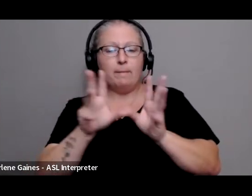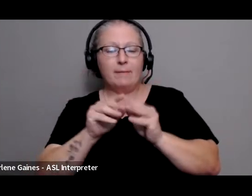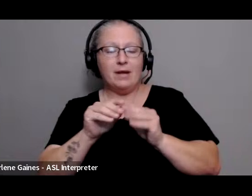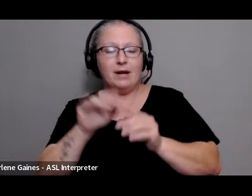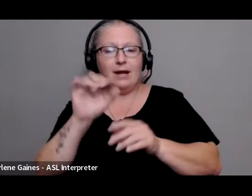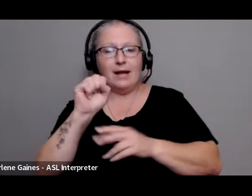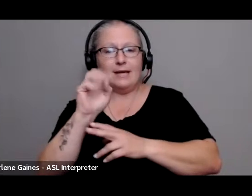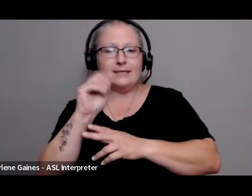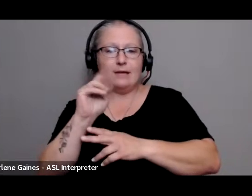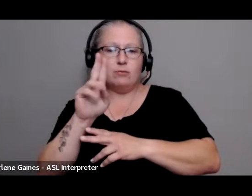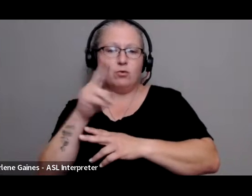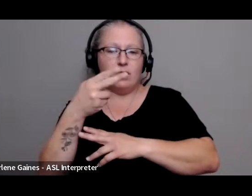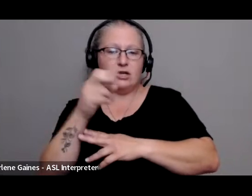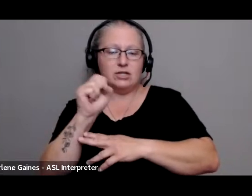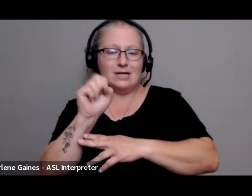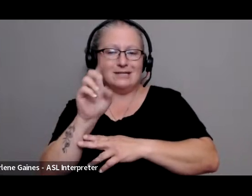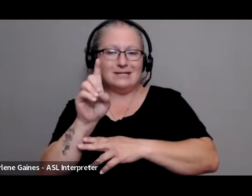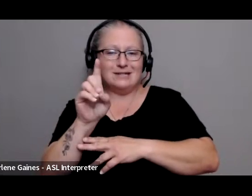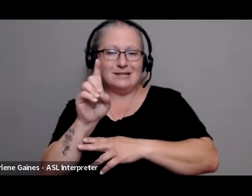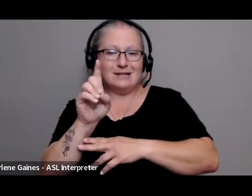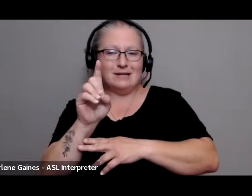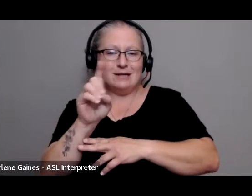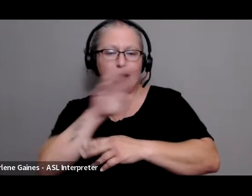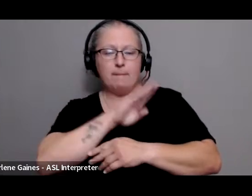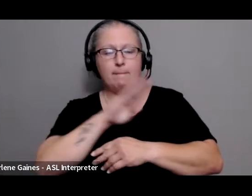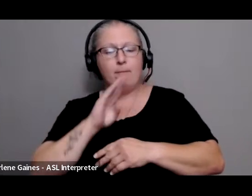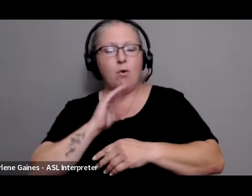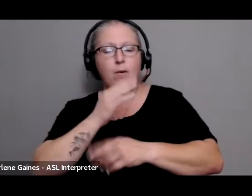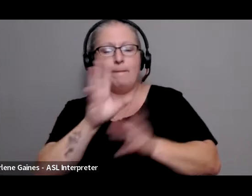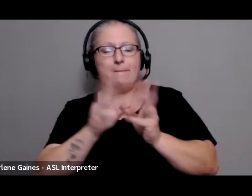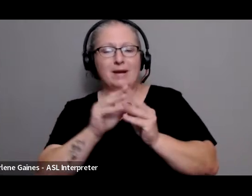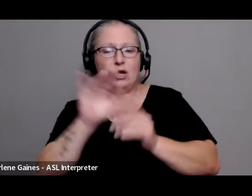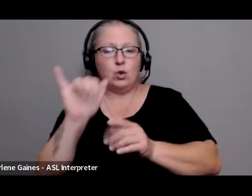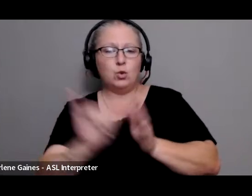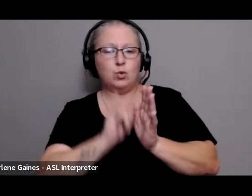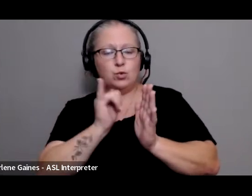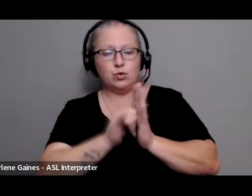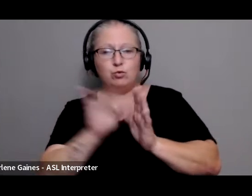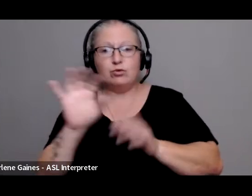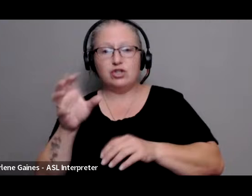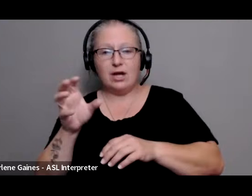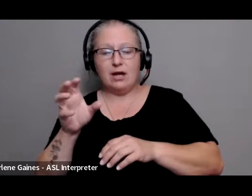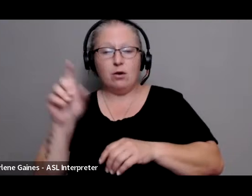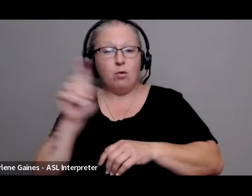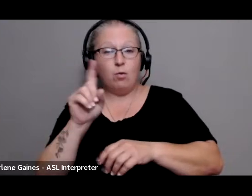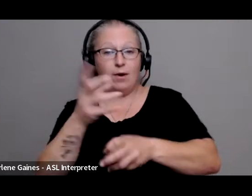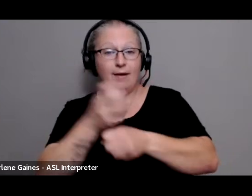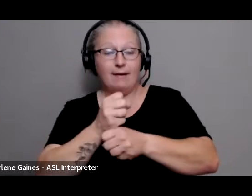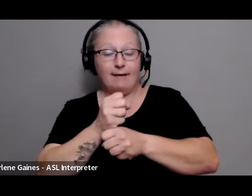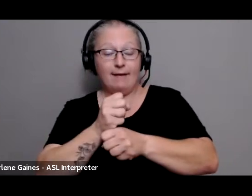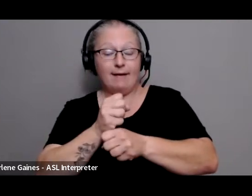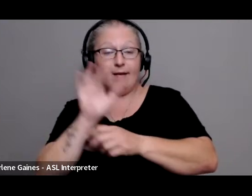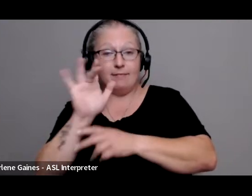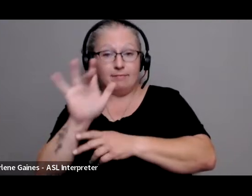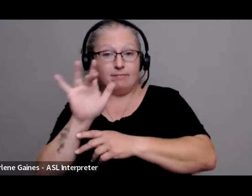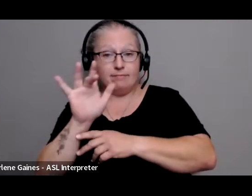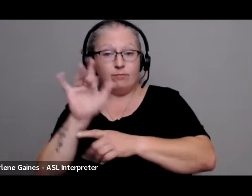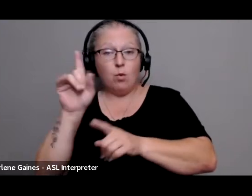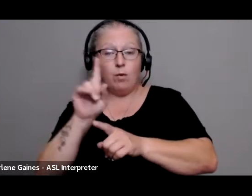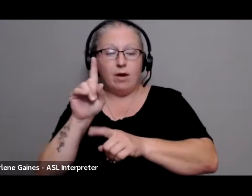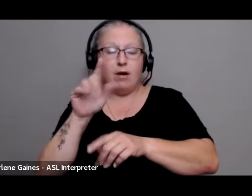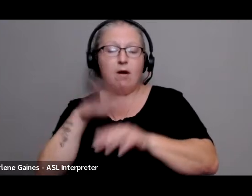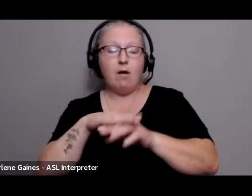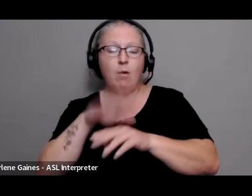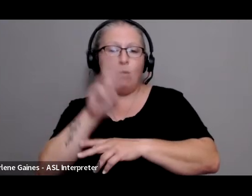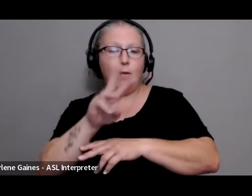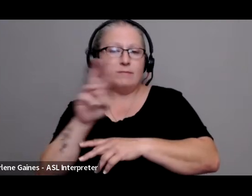the SMUHSD board meeting YouTube channel. The link to the YouTube channel can be found on our